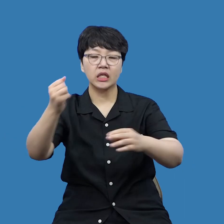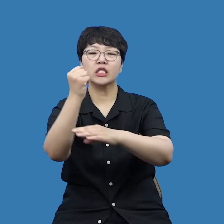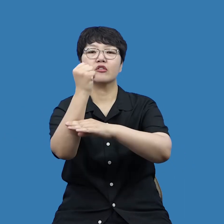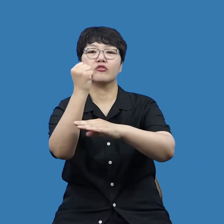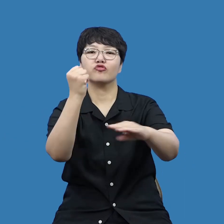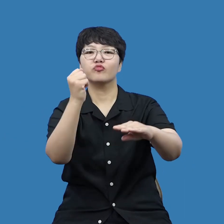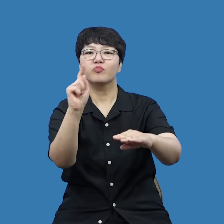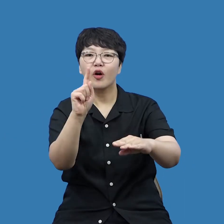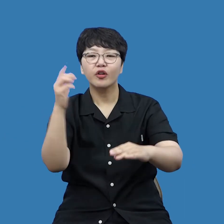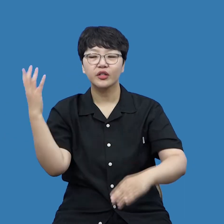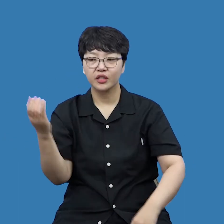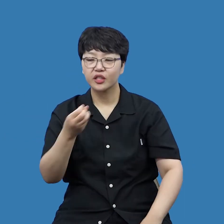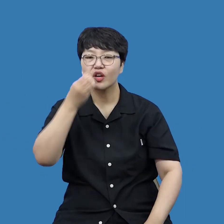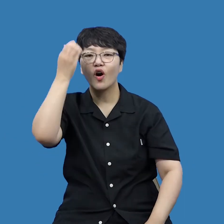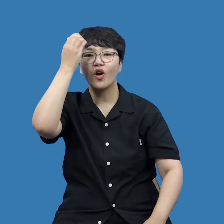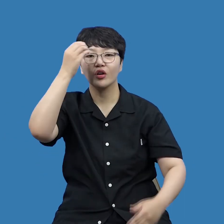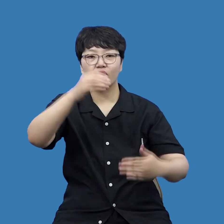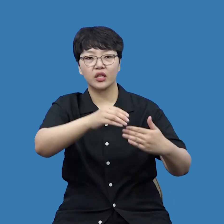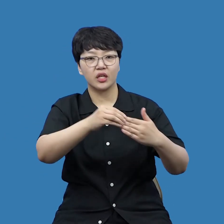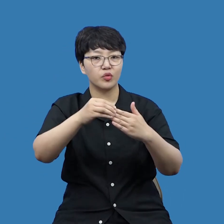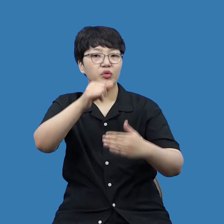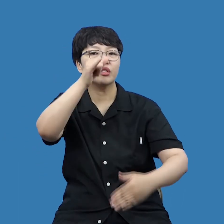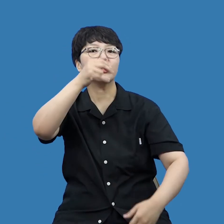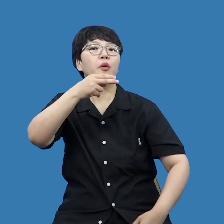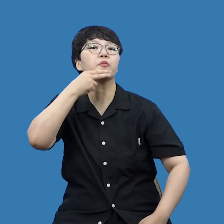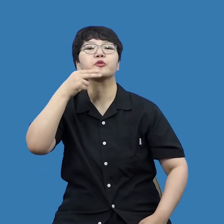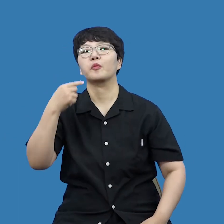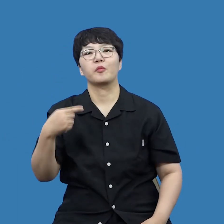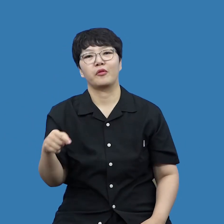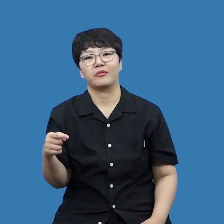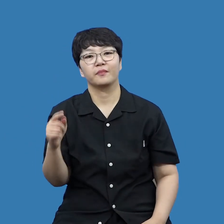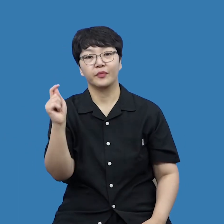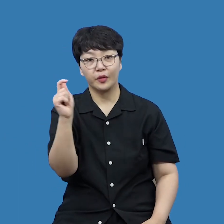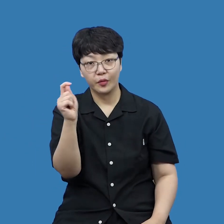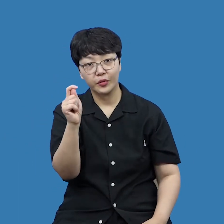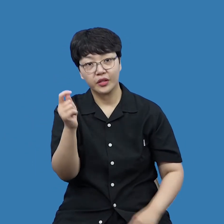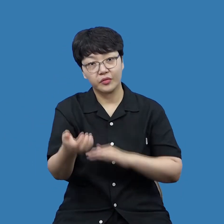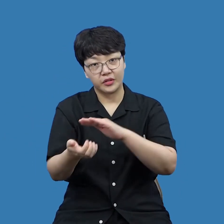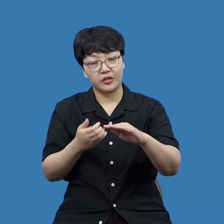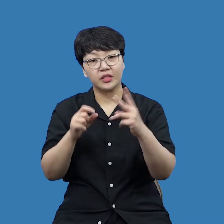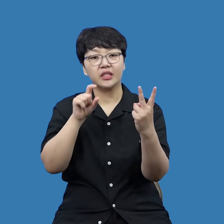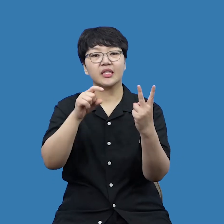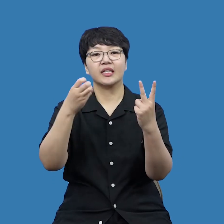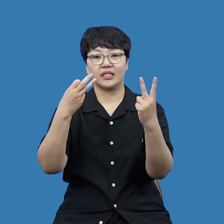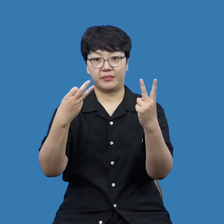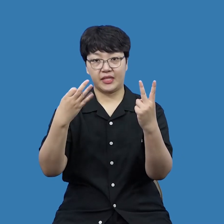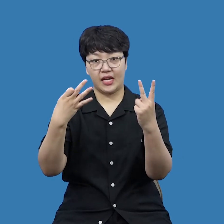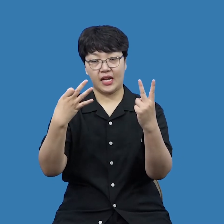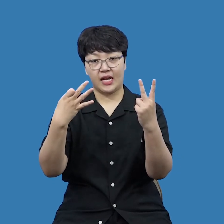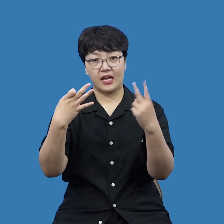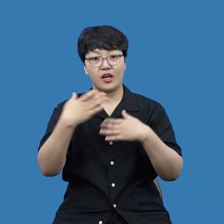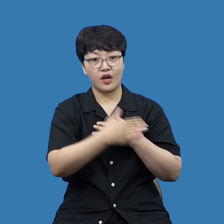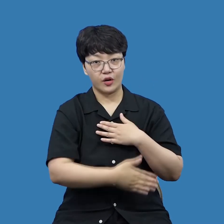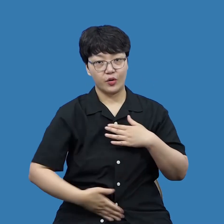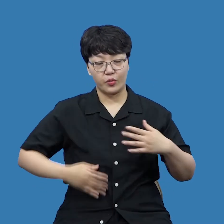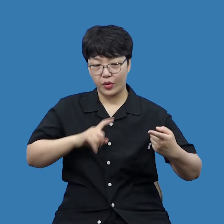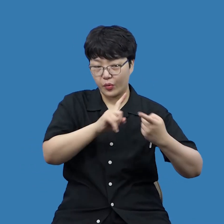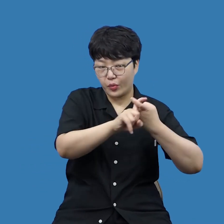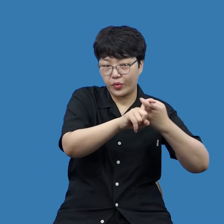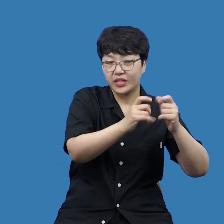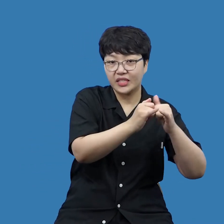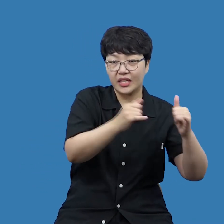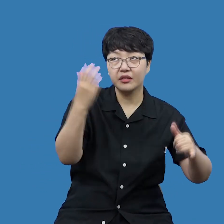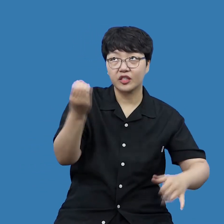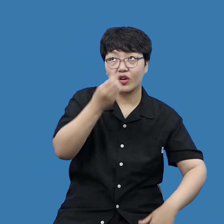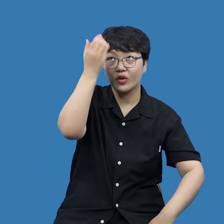이것을 강조하고 있지 않습니까? 고린도전서 2장 14절을 보십시오. 육에 속한 사람은 하나님의 성령의 일들을